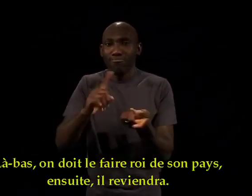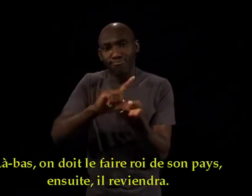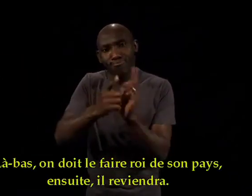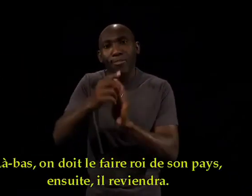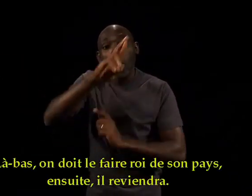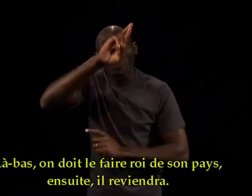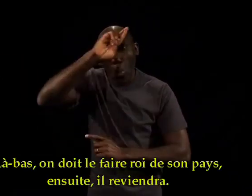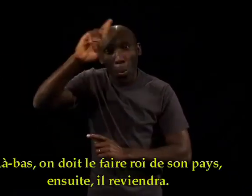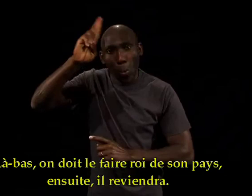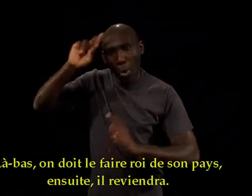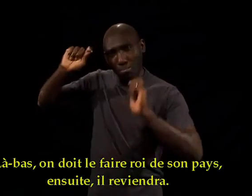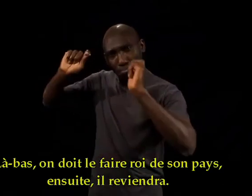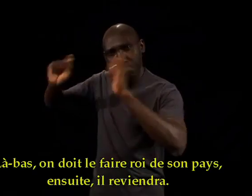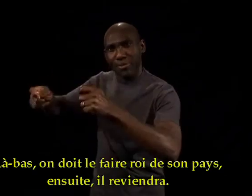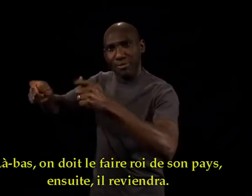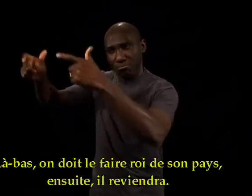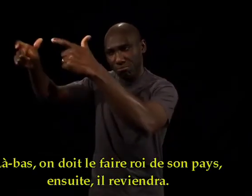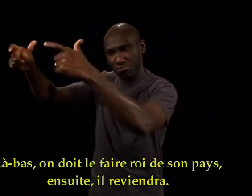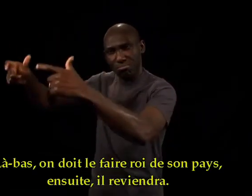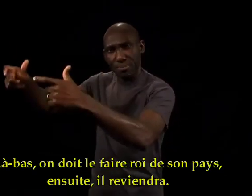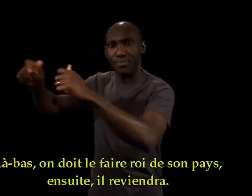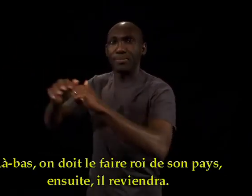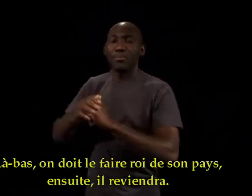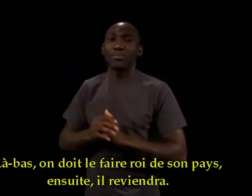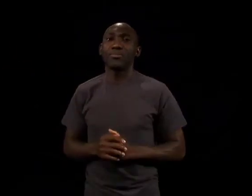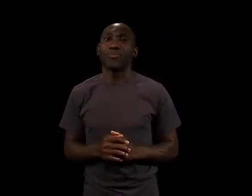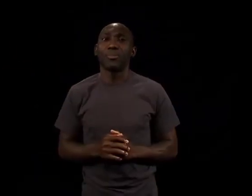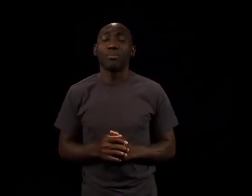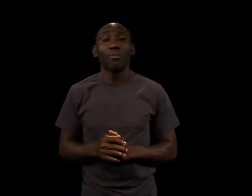Là-bas, on doit le faire roi de son pays, ensuite, il reviendra.